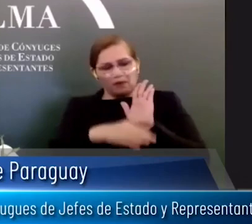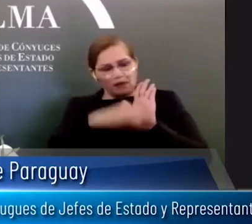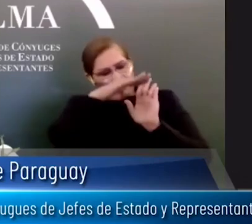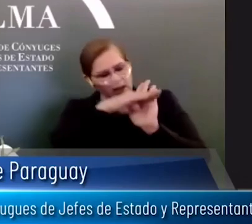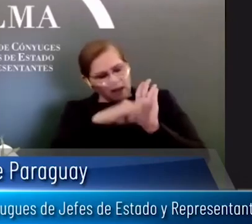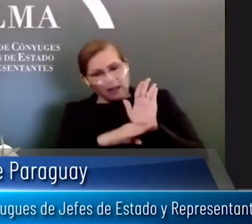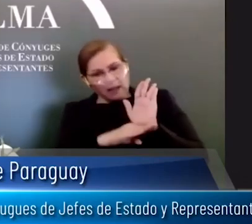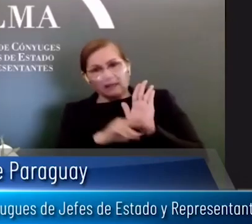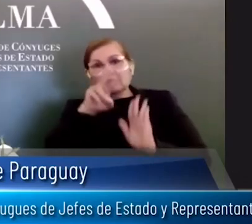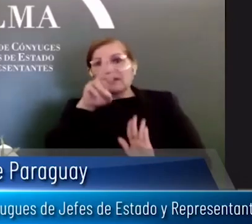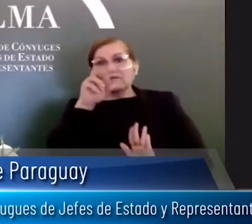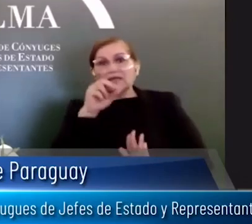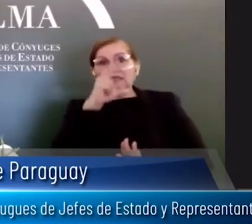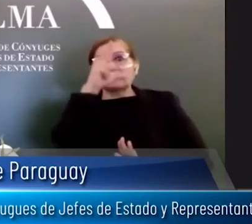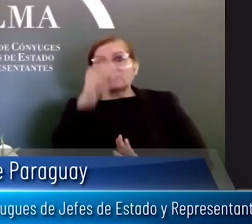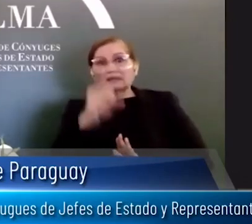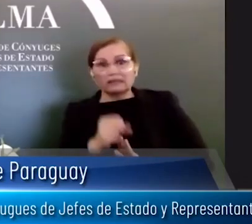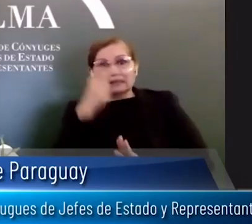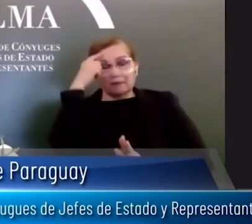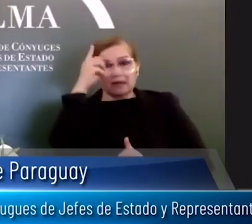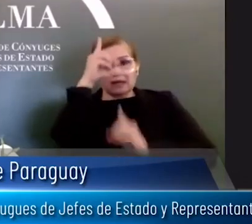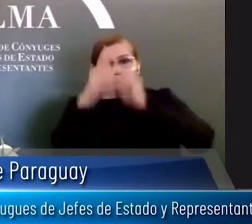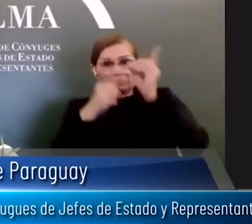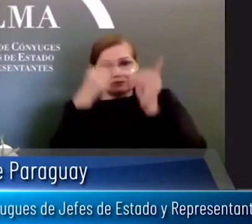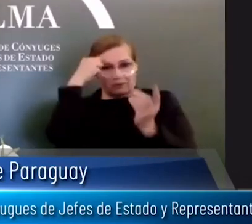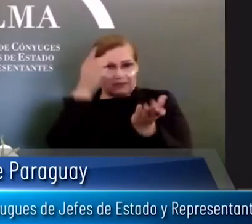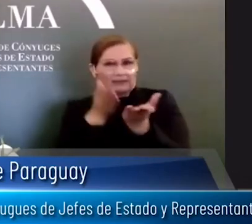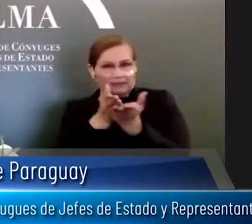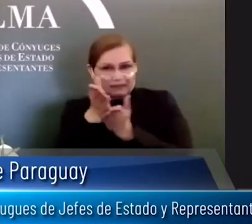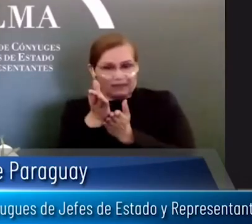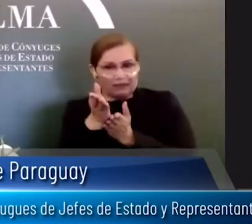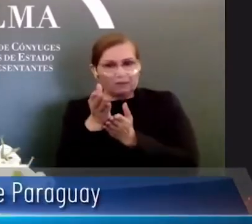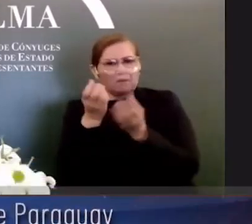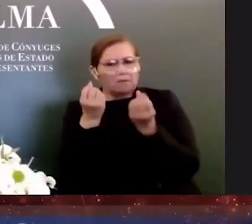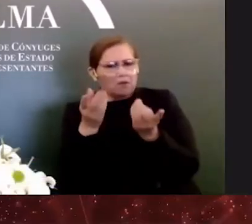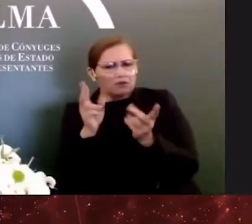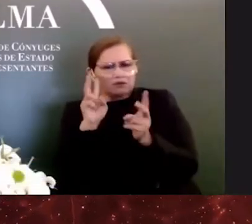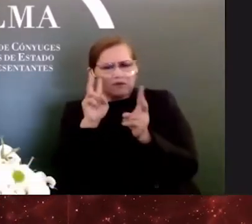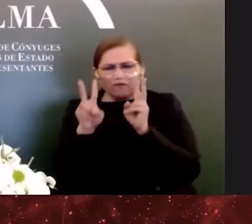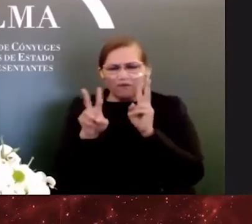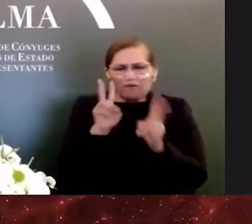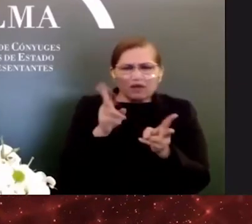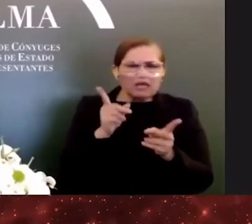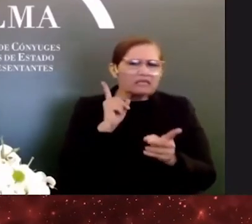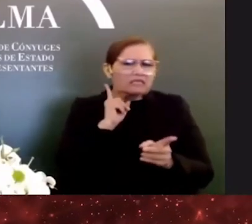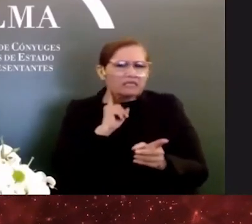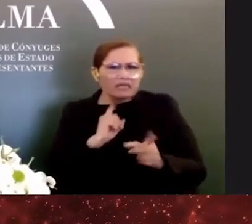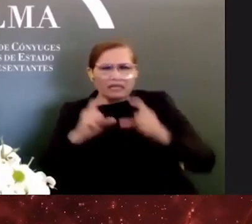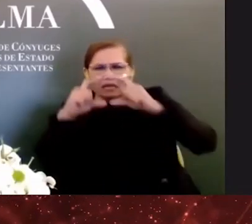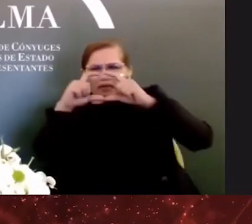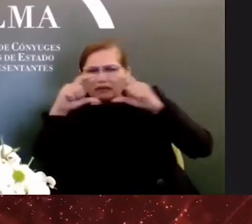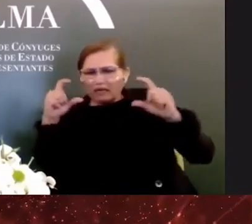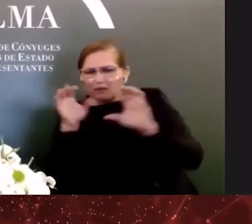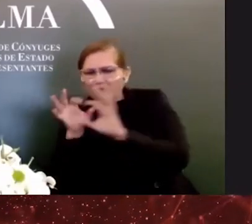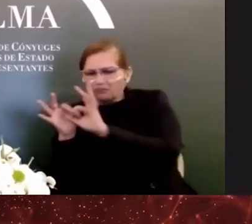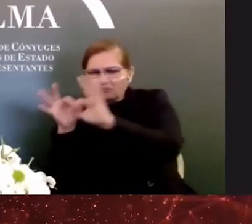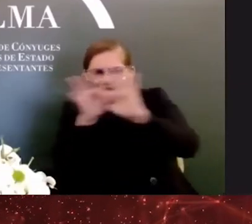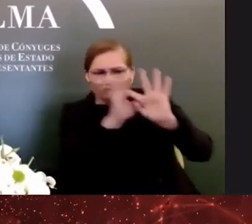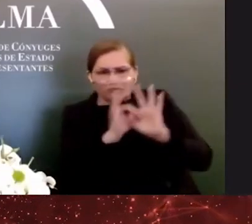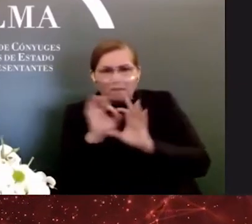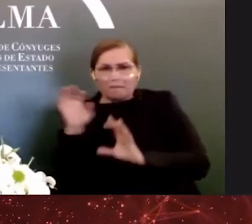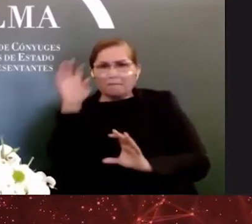2030 de Desarrollo Sostenible. Para ello, ha identificado temas de interés común en los que